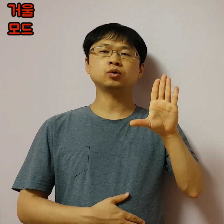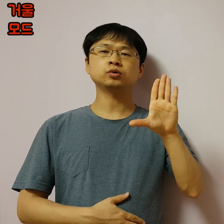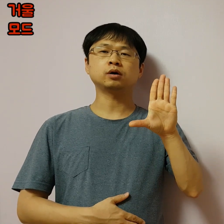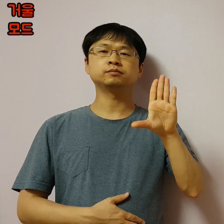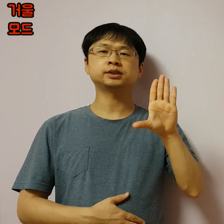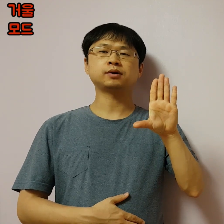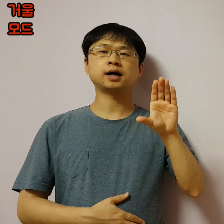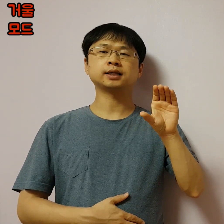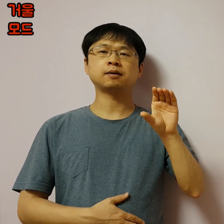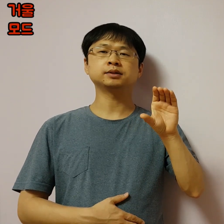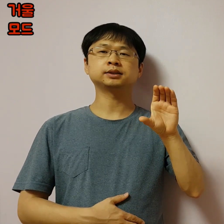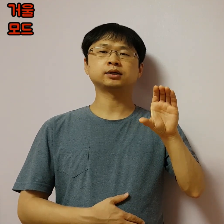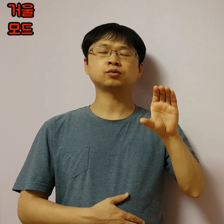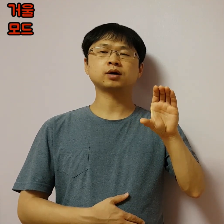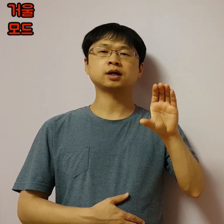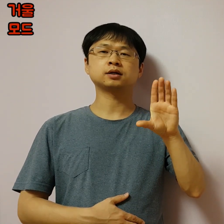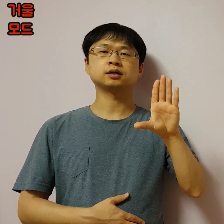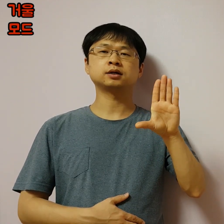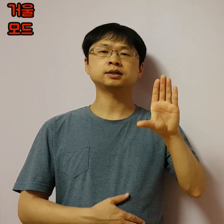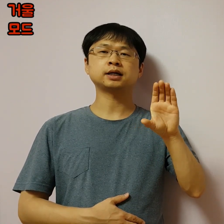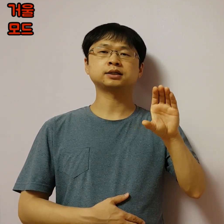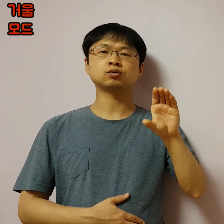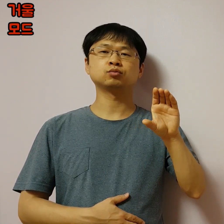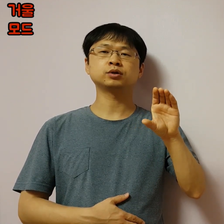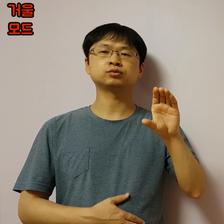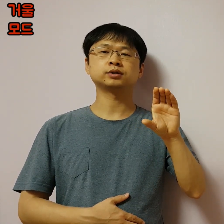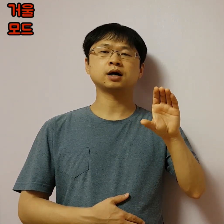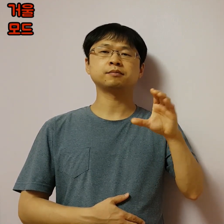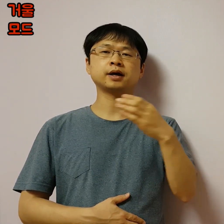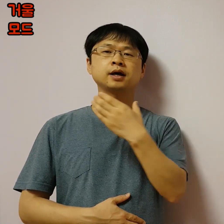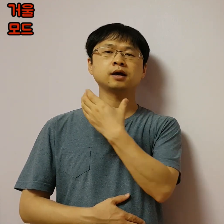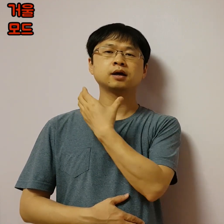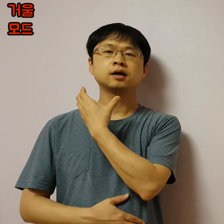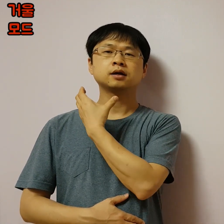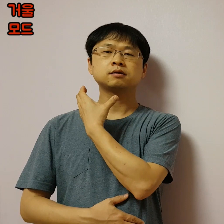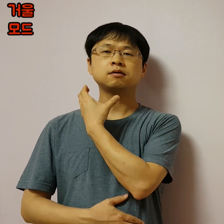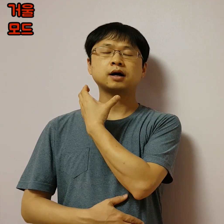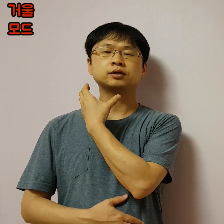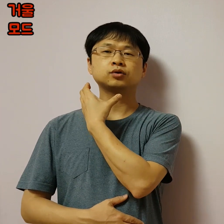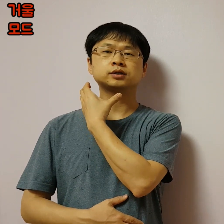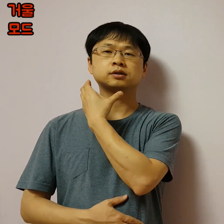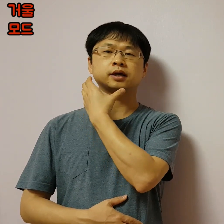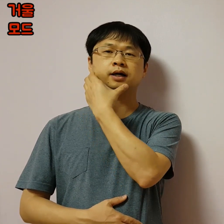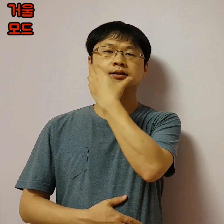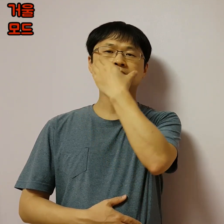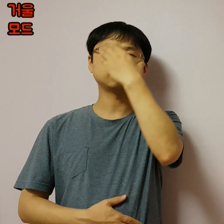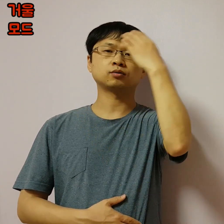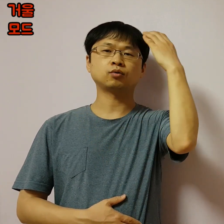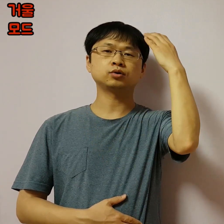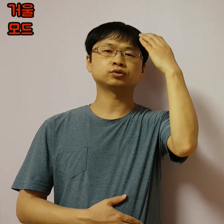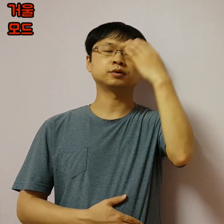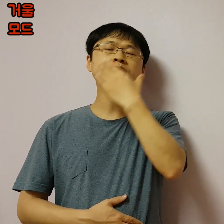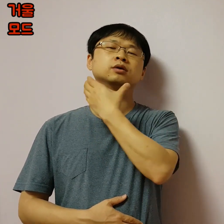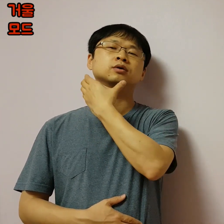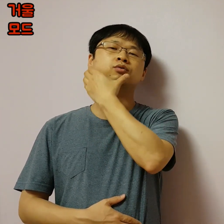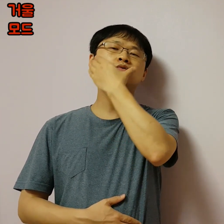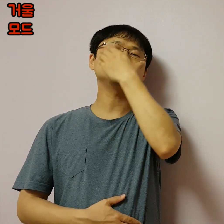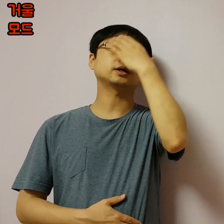오른손 엄지와 나머지 네 손가락을 살짝 구부려준 다음에 턱 아래쪽에서 대각선 방향으로 올려주면 꿈이란